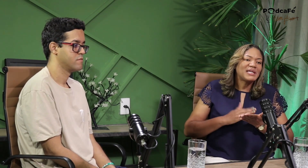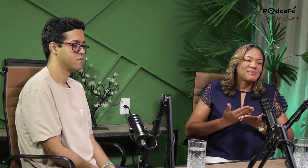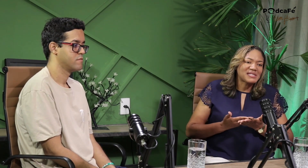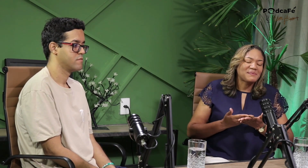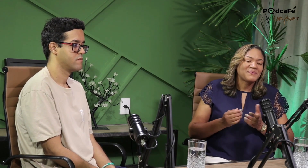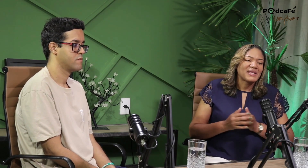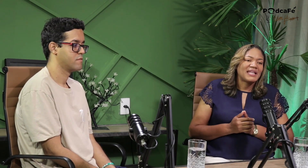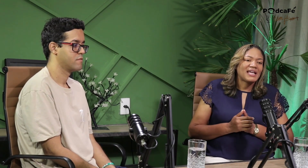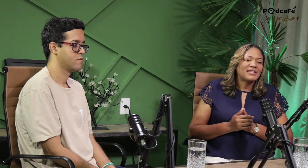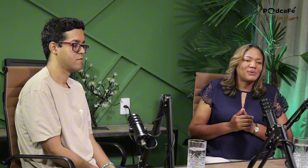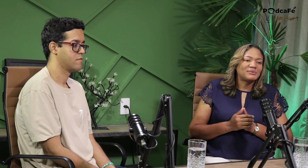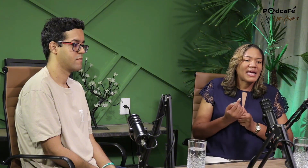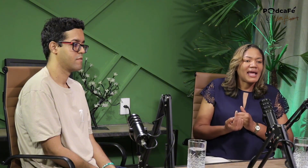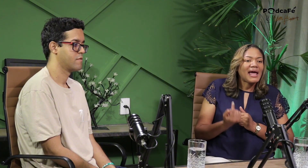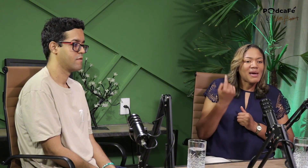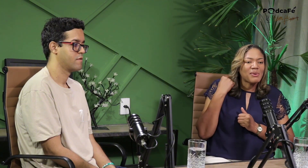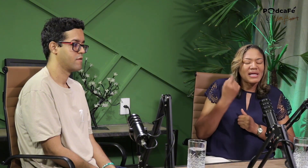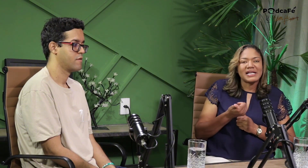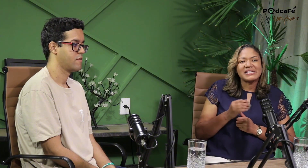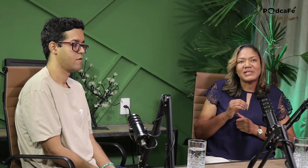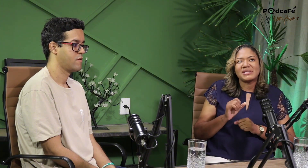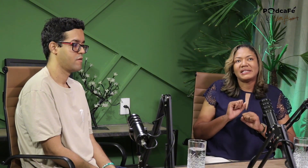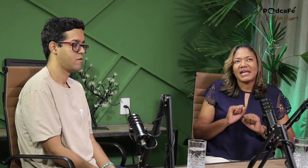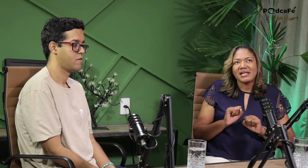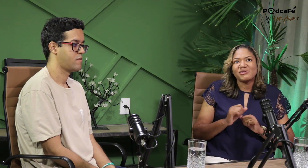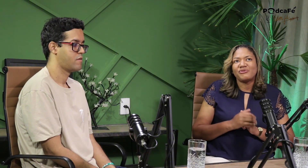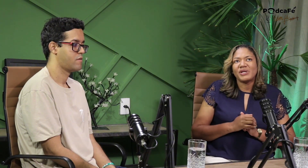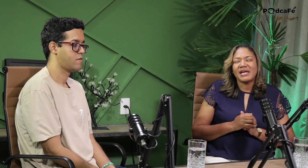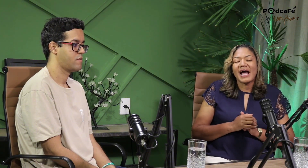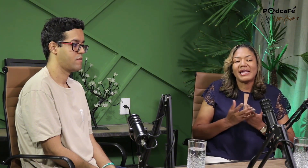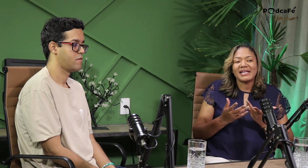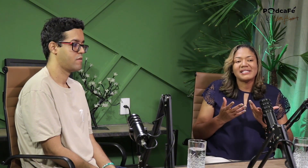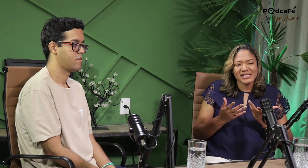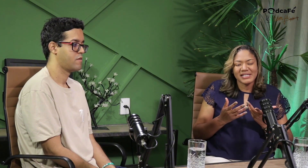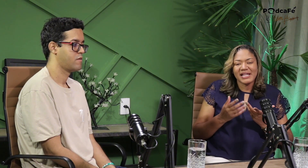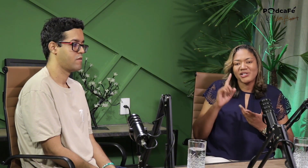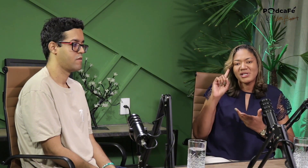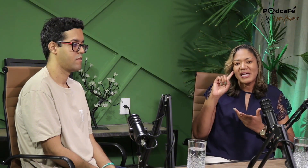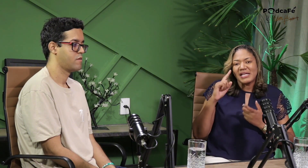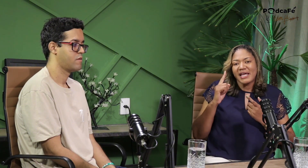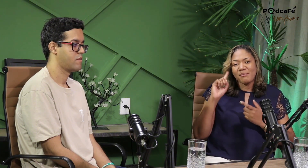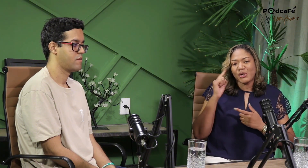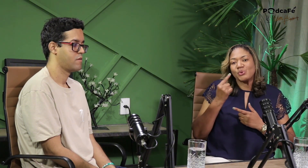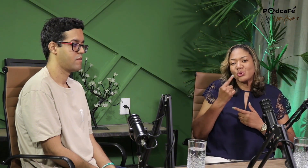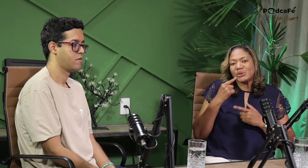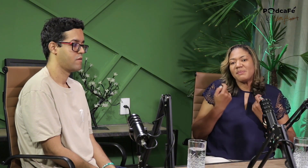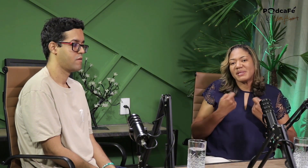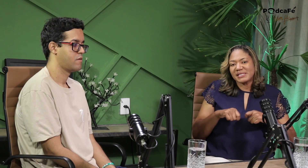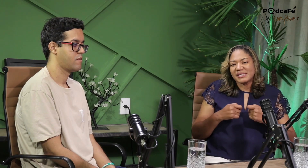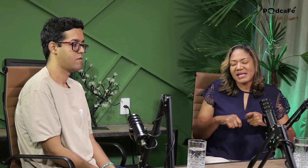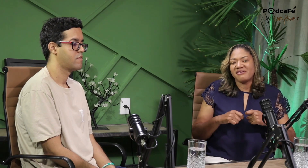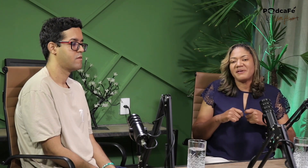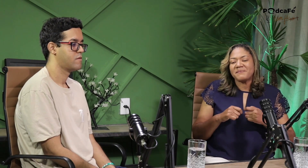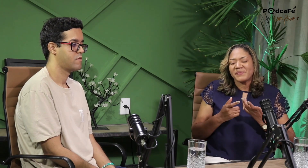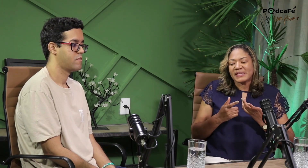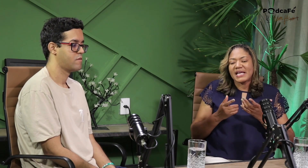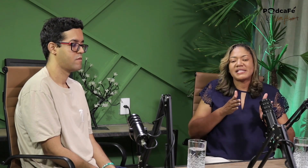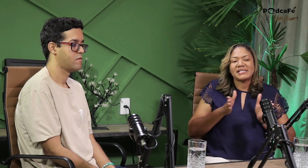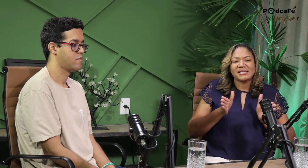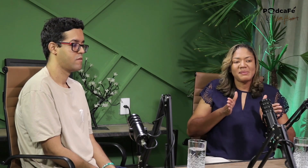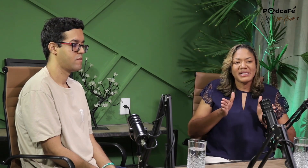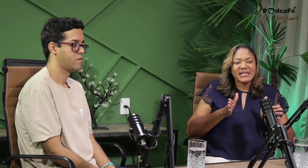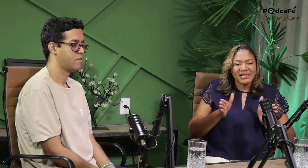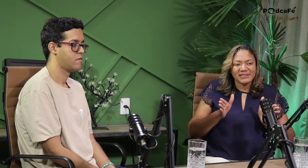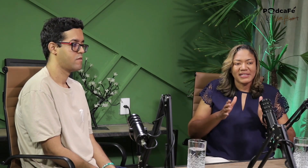intérprete de Libras. Né? Então, naquela época, há 10 anos atrás, foi a necessidade, né? Porque o surdo ele precisava ter